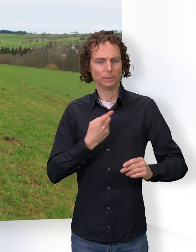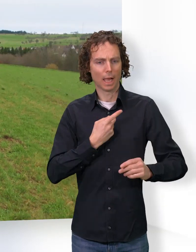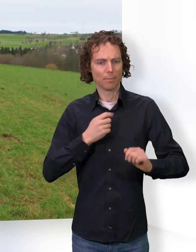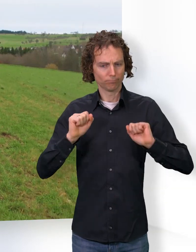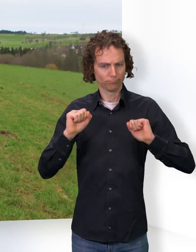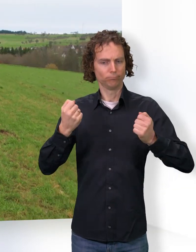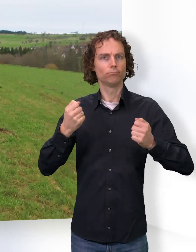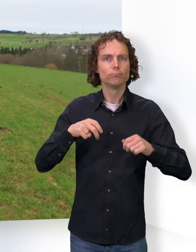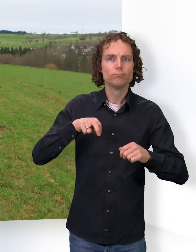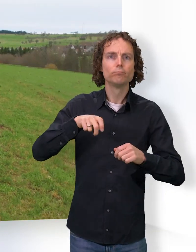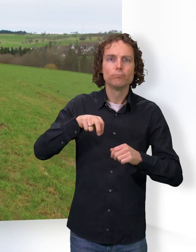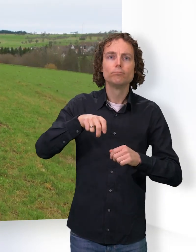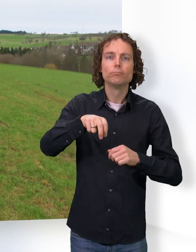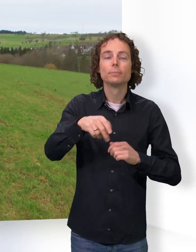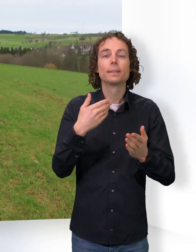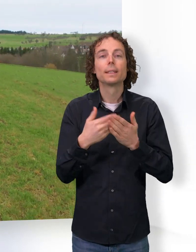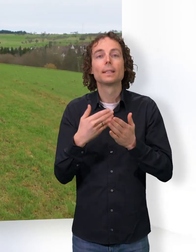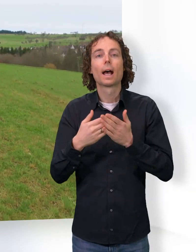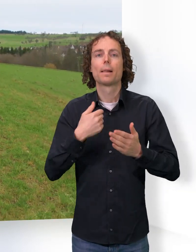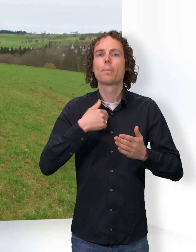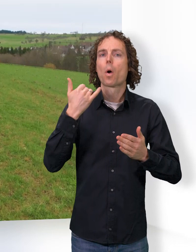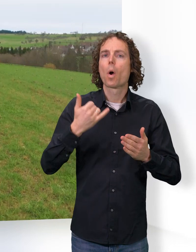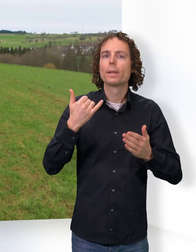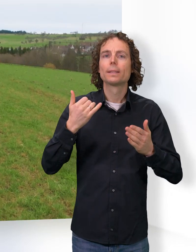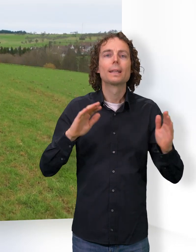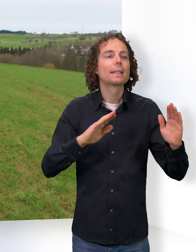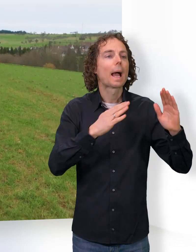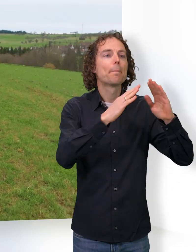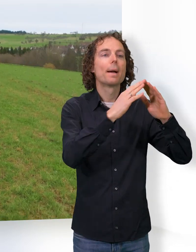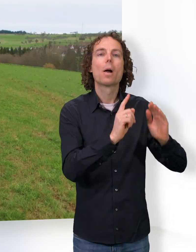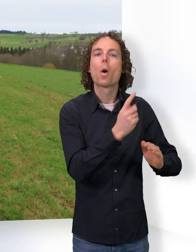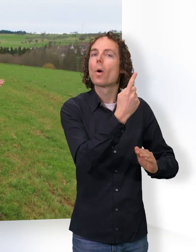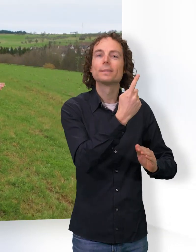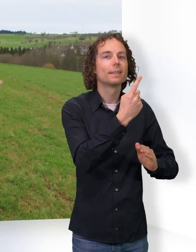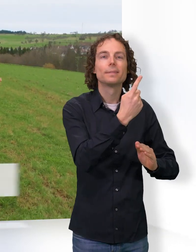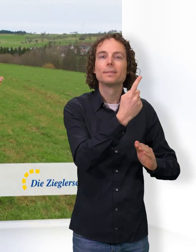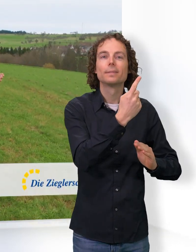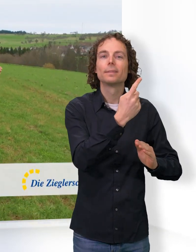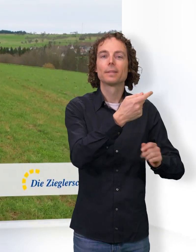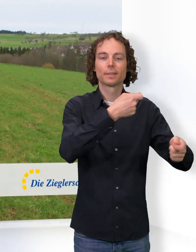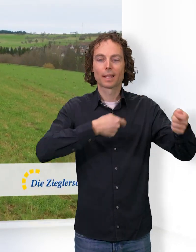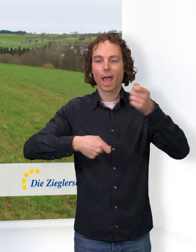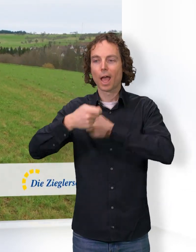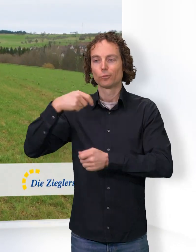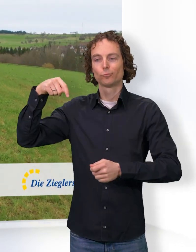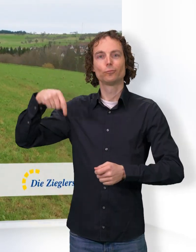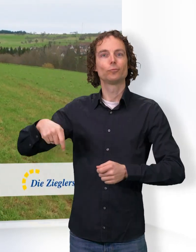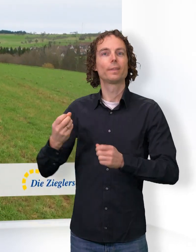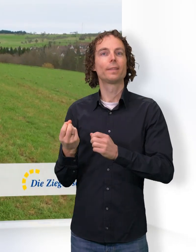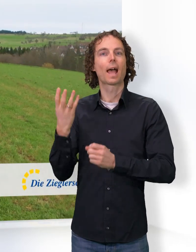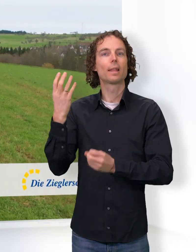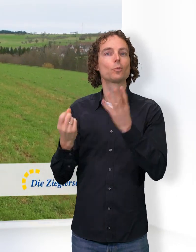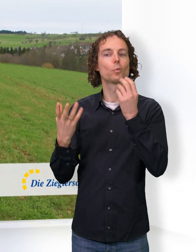den Weg zu machen. Und deshalb habe ich heute die Kapelle auf dem Höchsten gegen die Natur